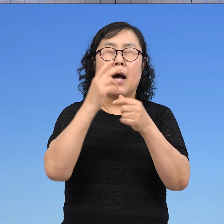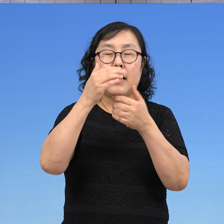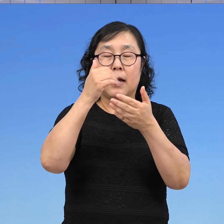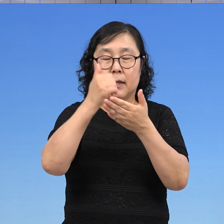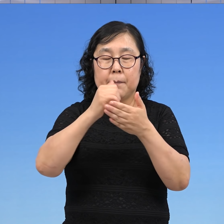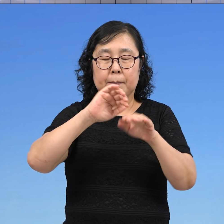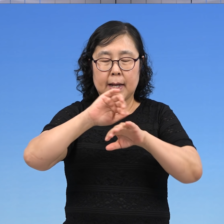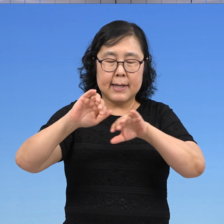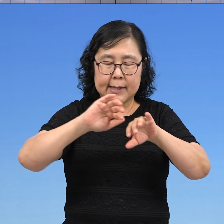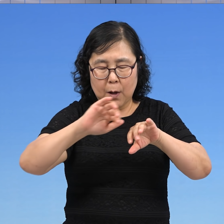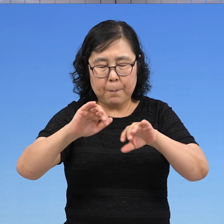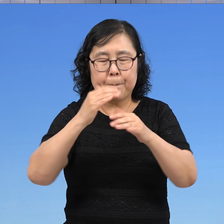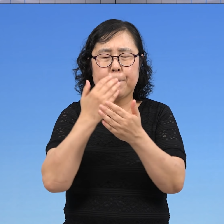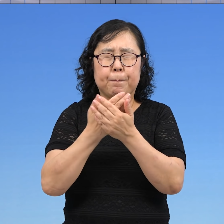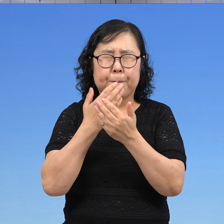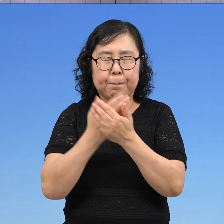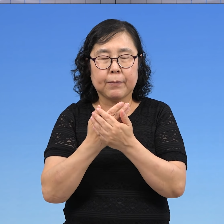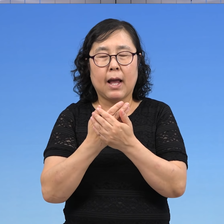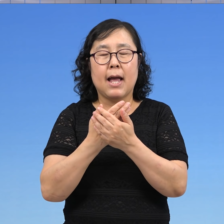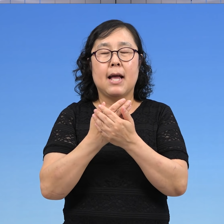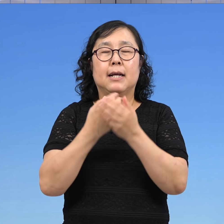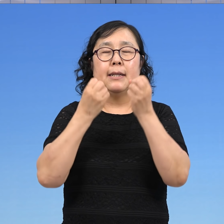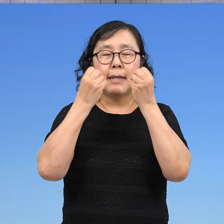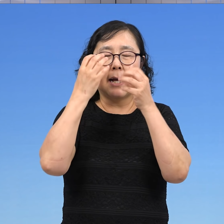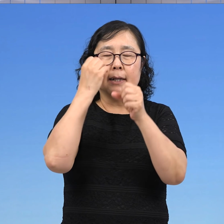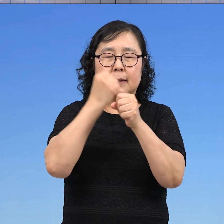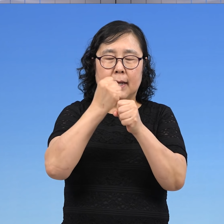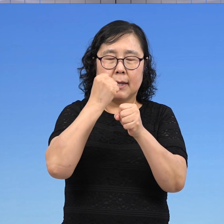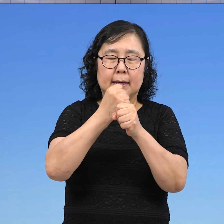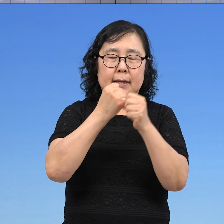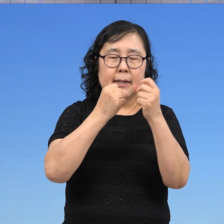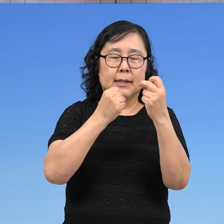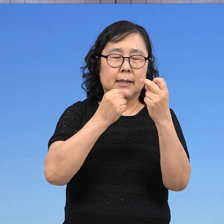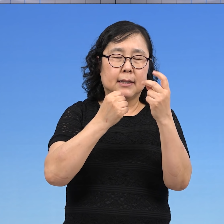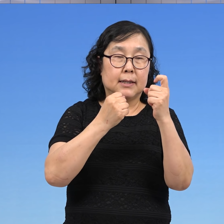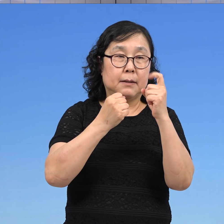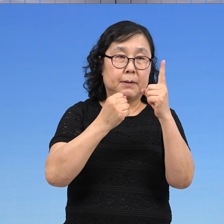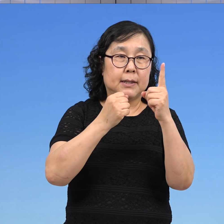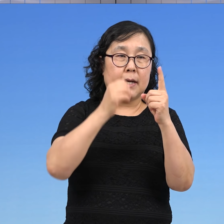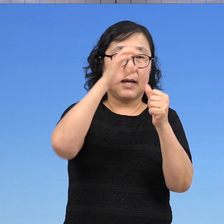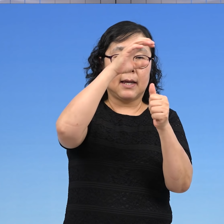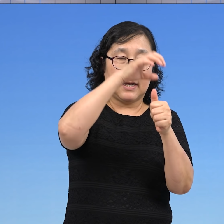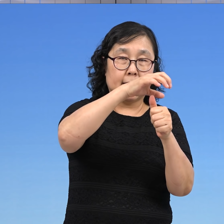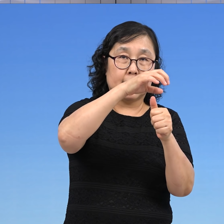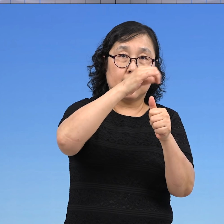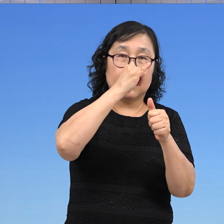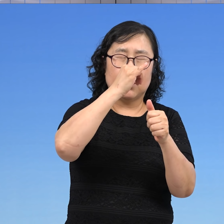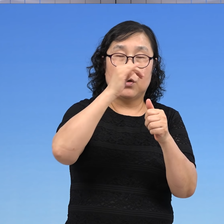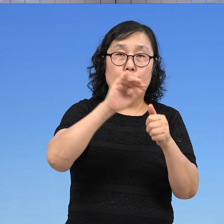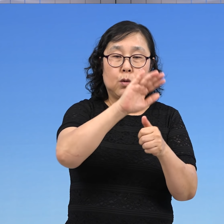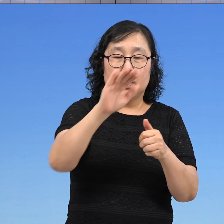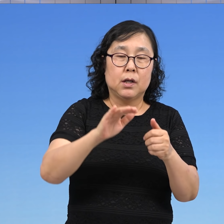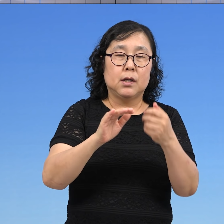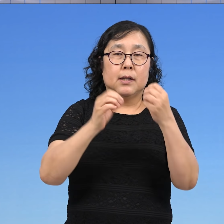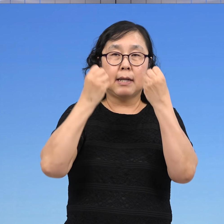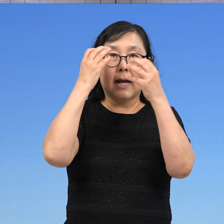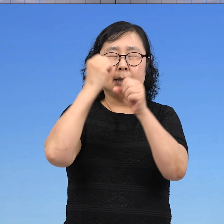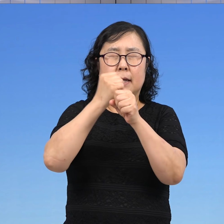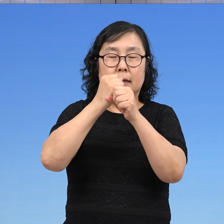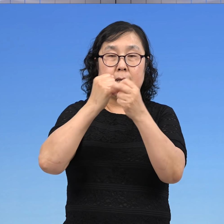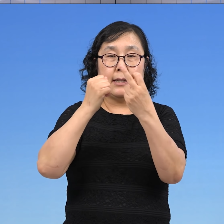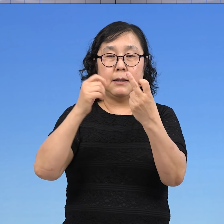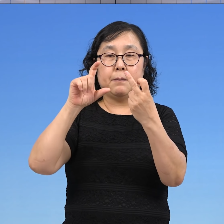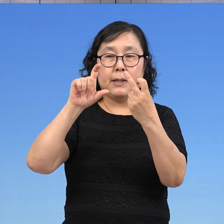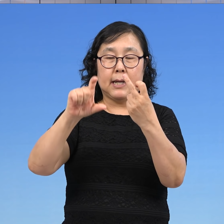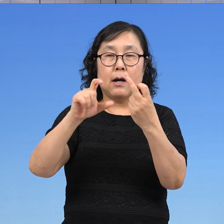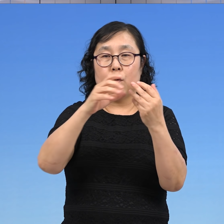있기도 제모 하나님 k 파열 시 어서 창세기 11장에 갇혀 있는 우리 인생을 창세기 12장 으로 인도하여 주시길